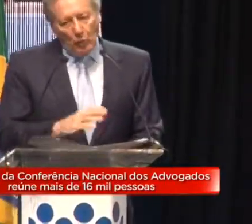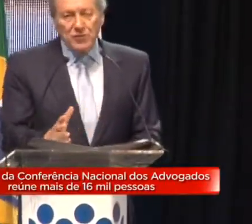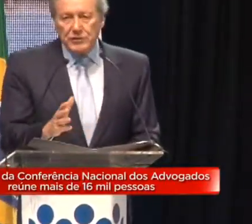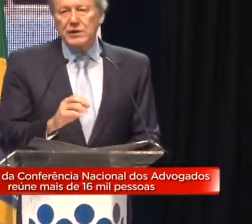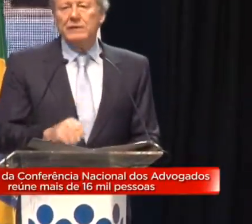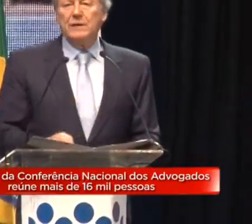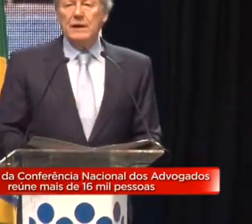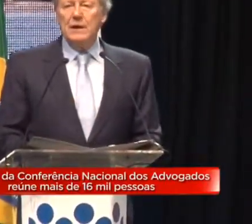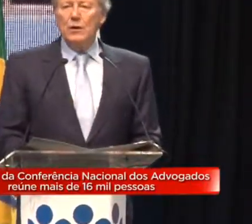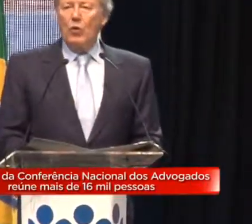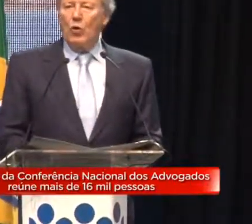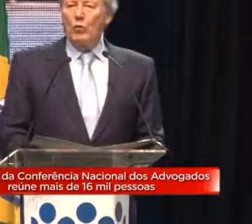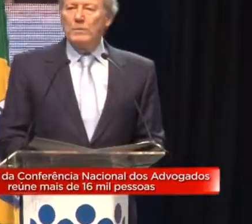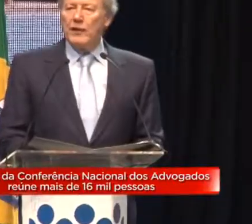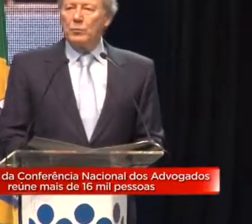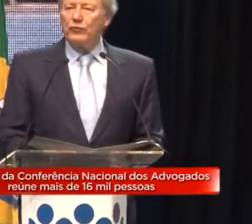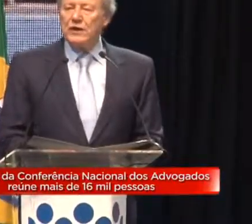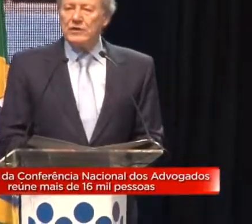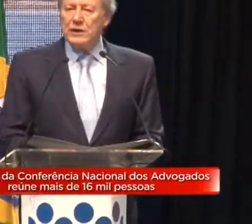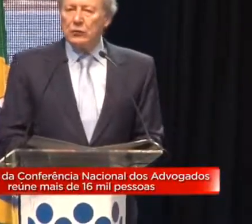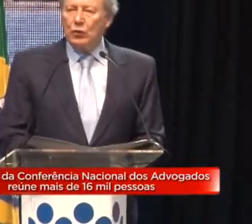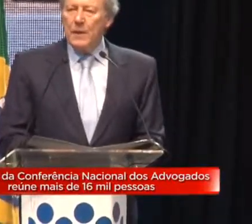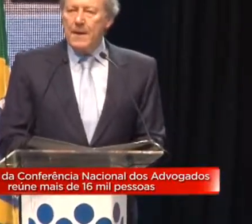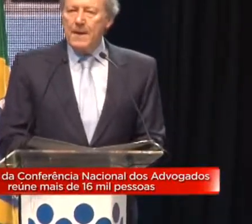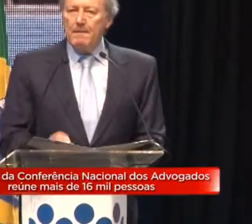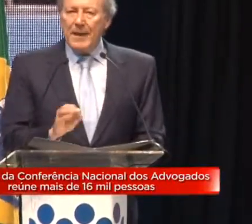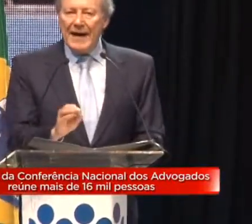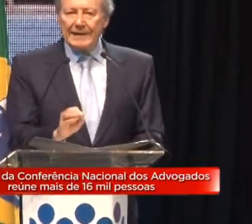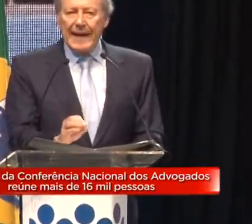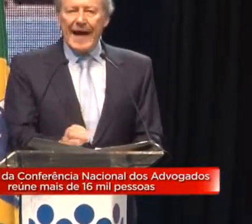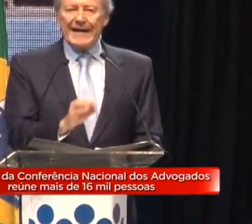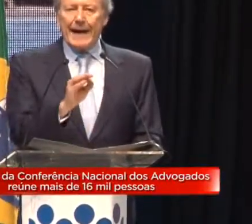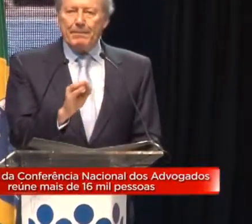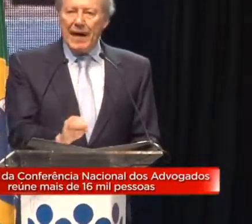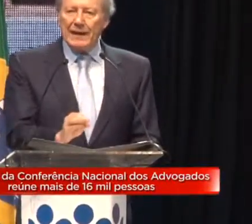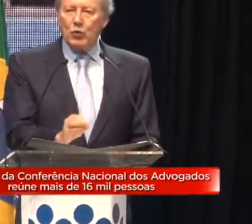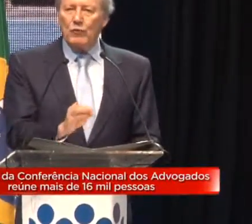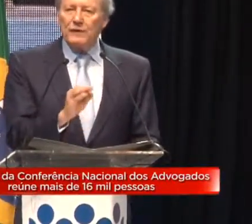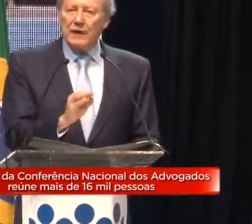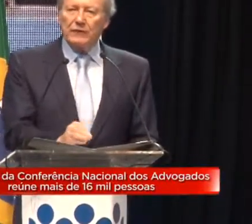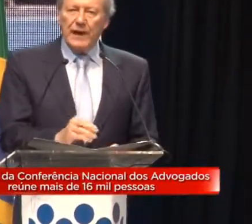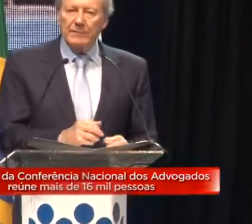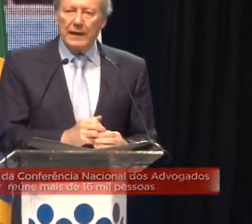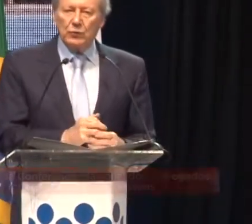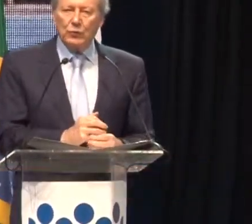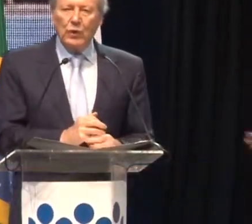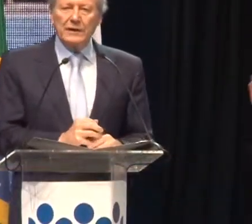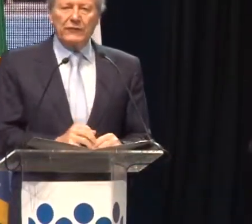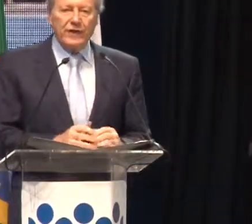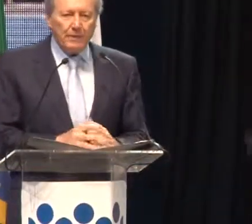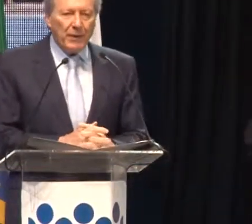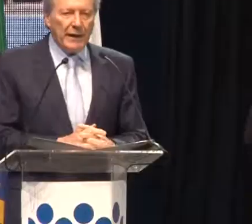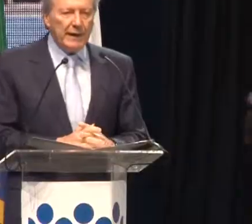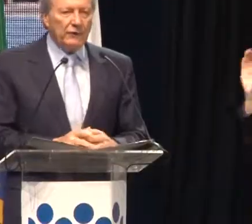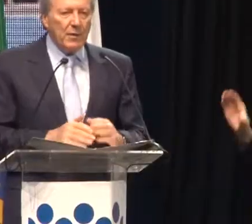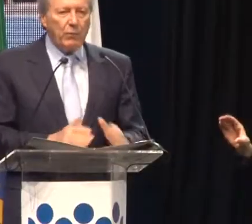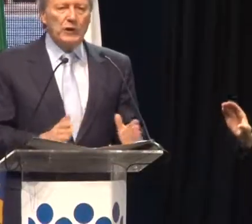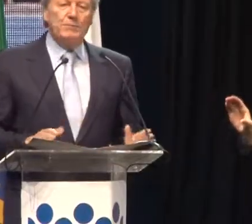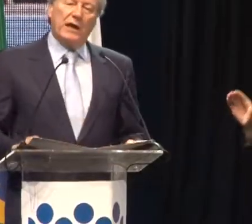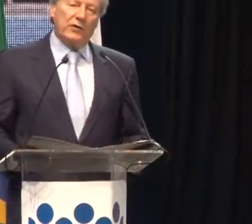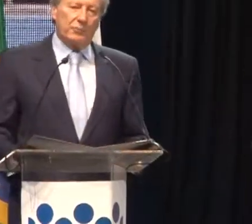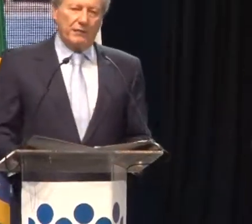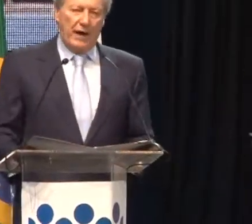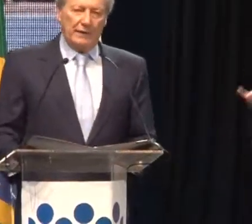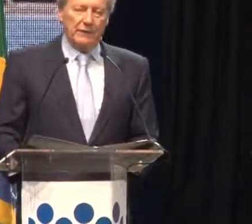uma ação objetiva com o mesmo sentido para acabar com o financiamento das campanhas